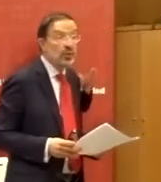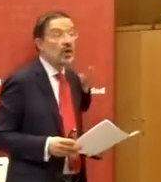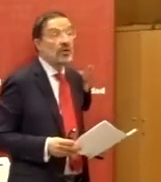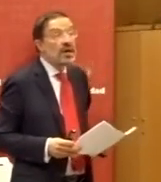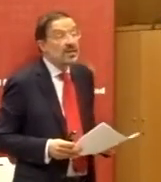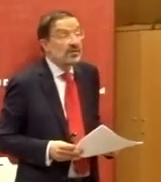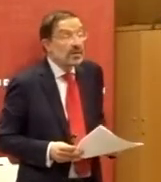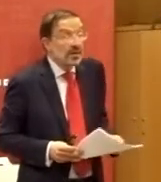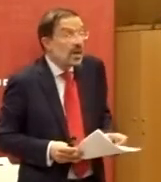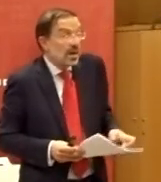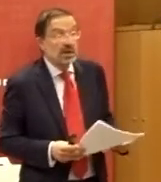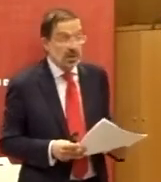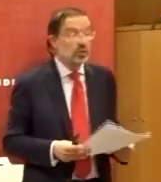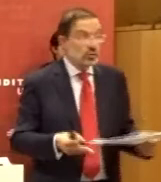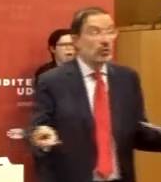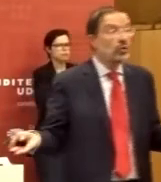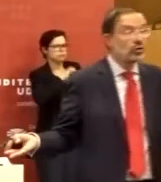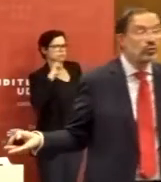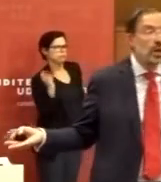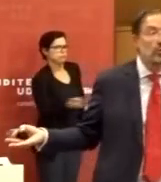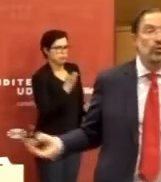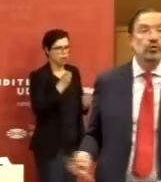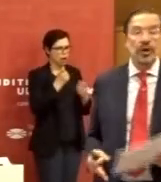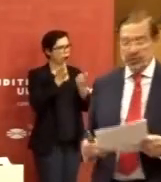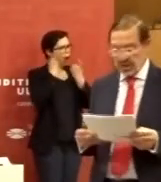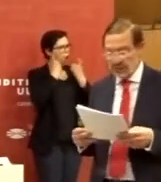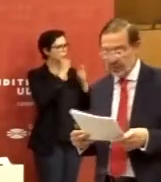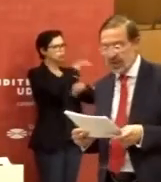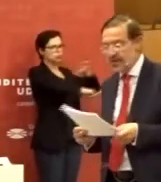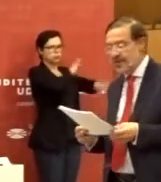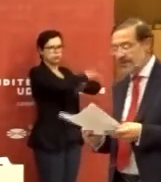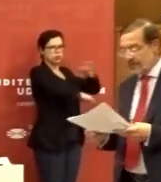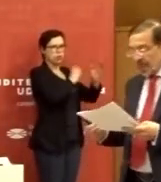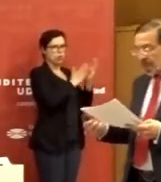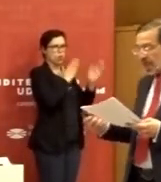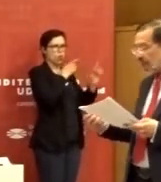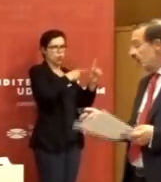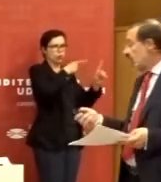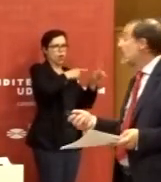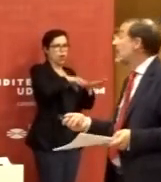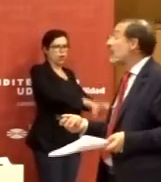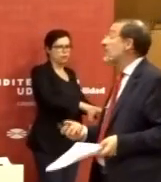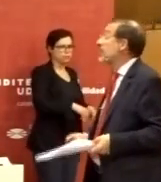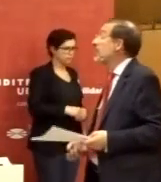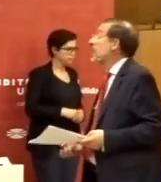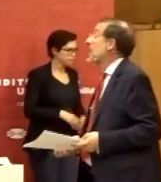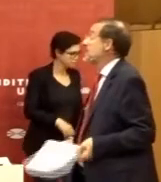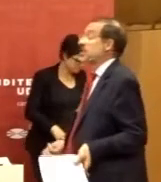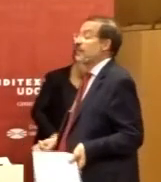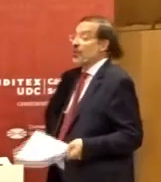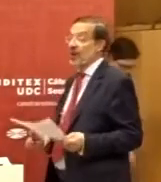de literatura, novelas, etcétera, etcétera, y nuestros alumnos los usan, son usuarios de la biblioteca, ¿no? Y